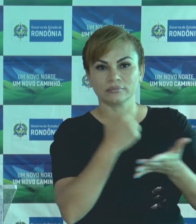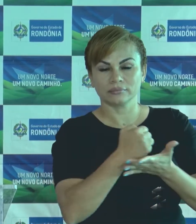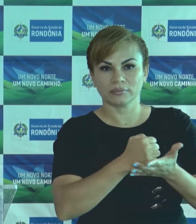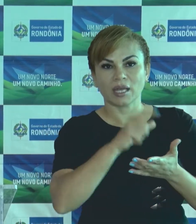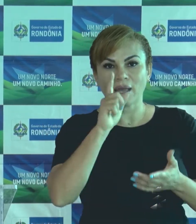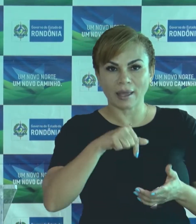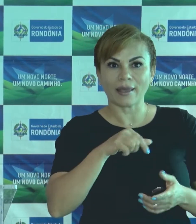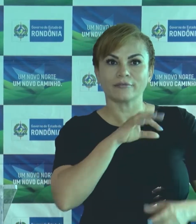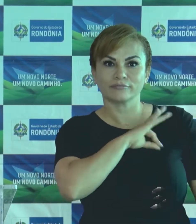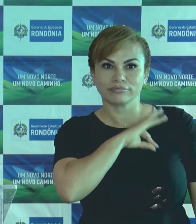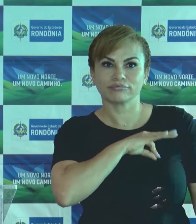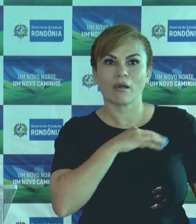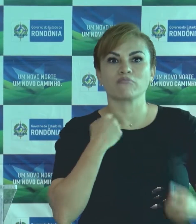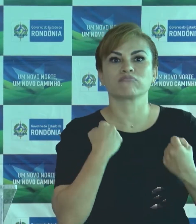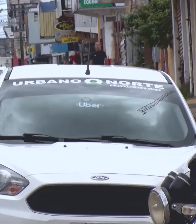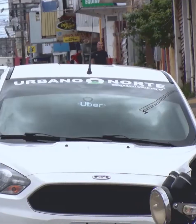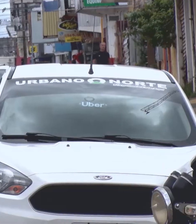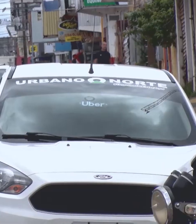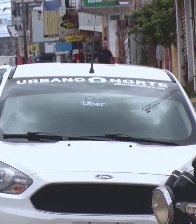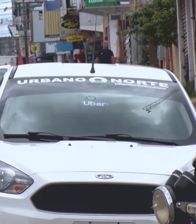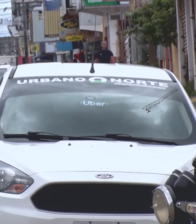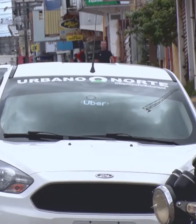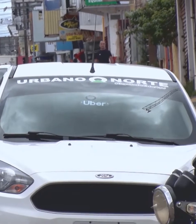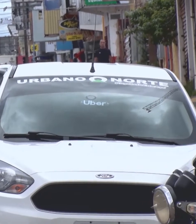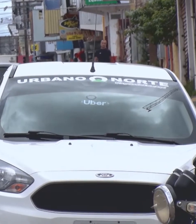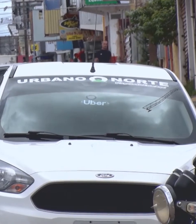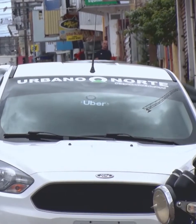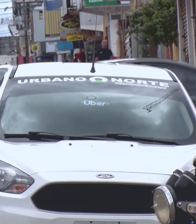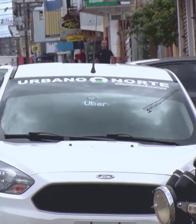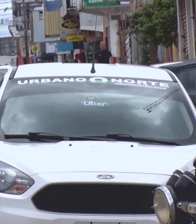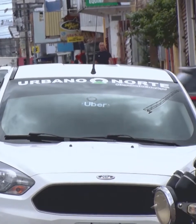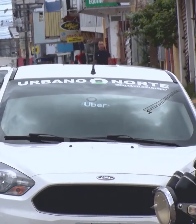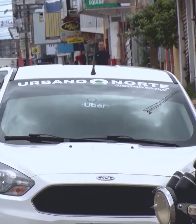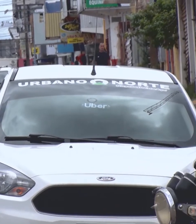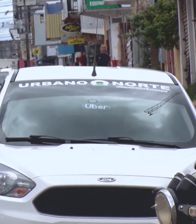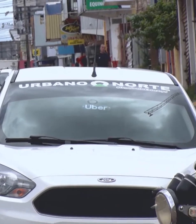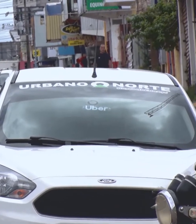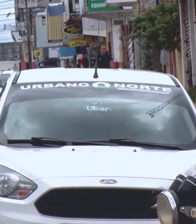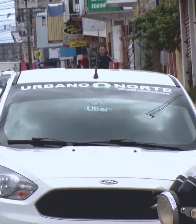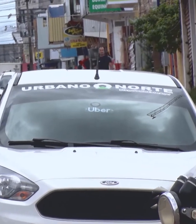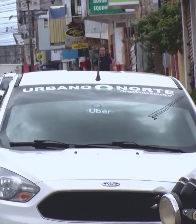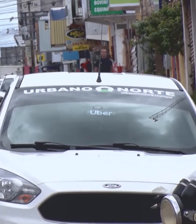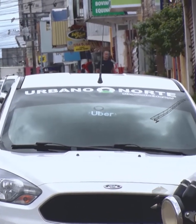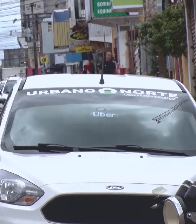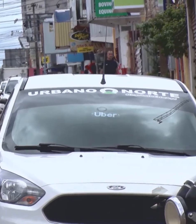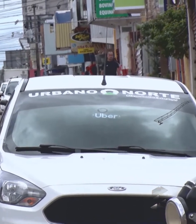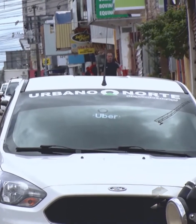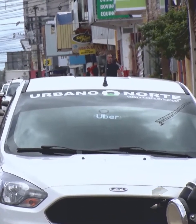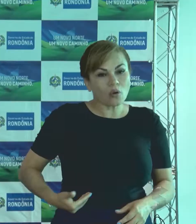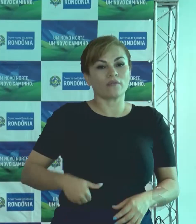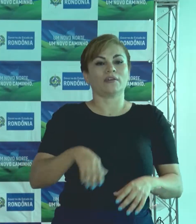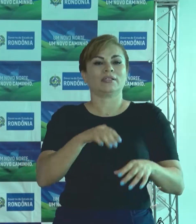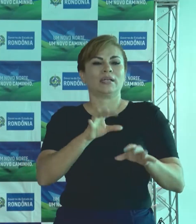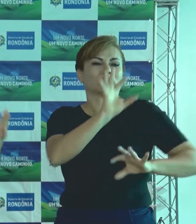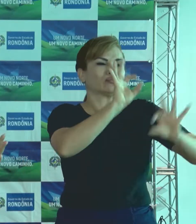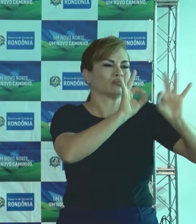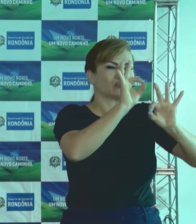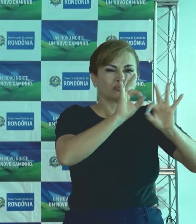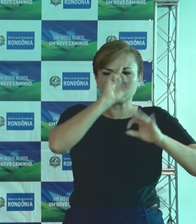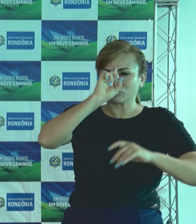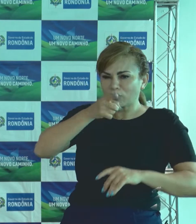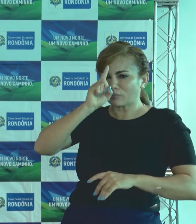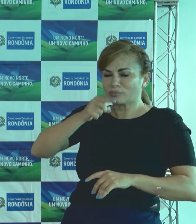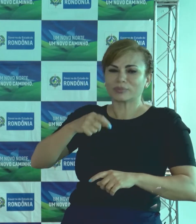novos da covid-19 no estado e alertou a população quanto à gravidade do problema. Faça o que for